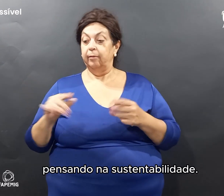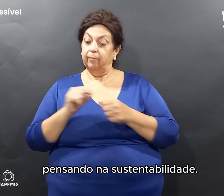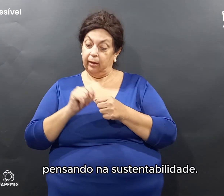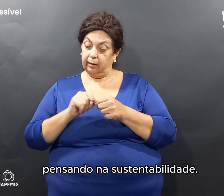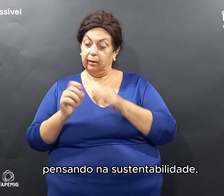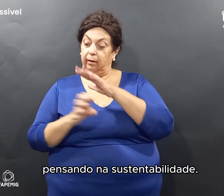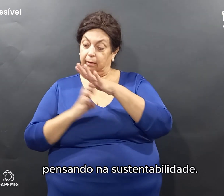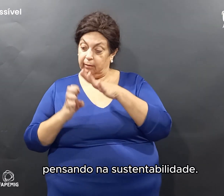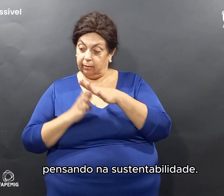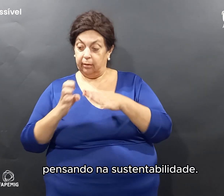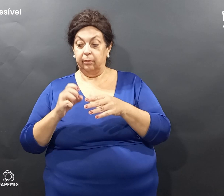na sustentabilidade.